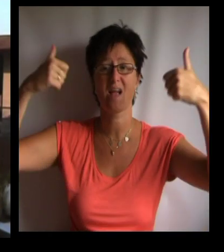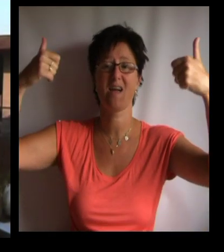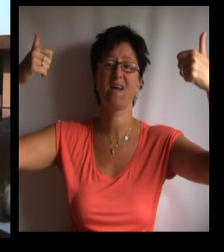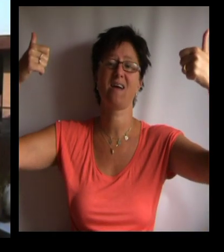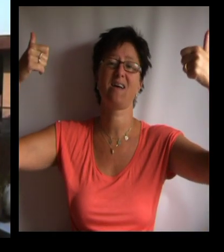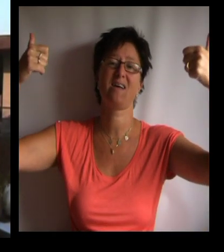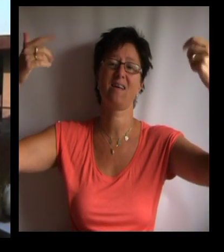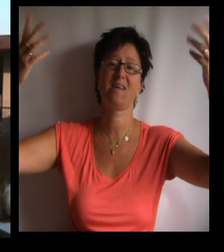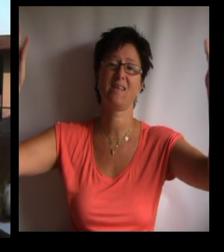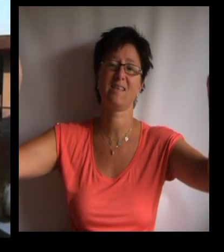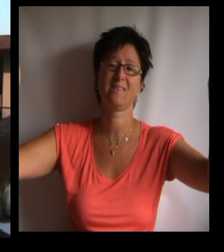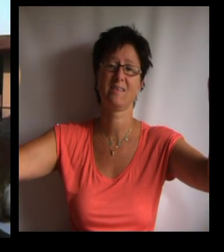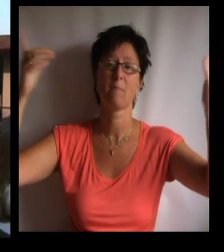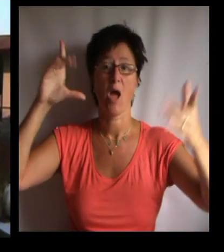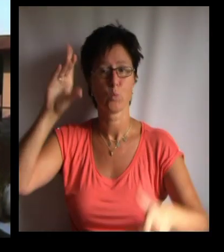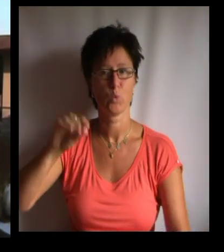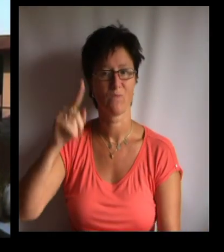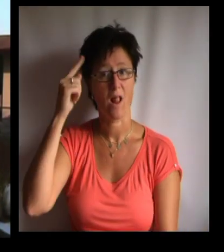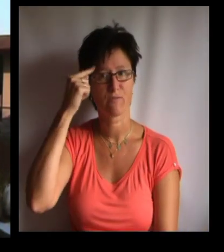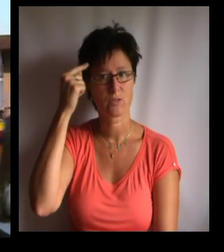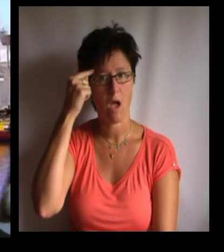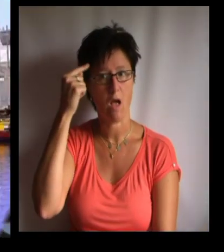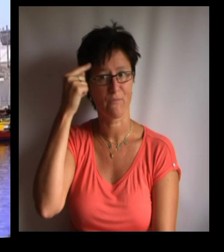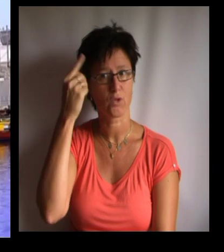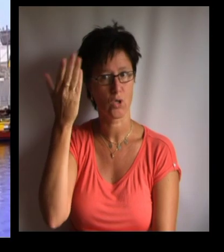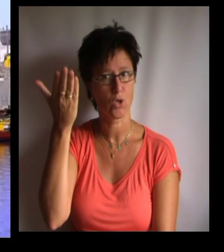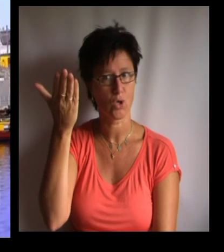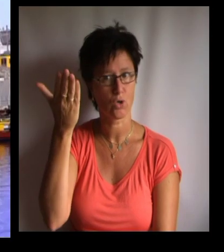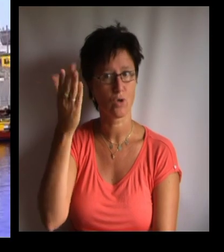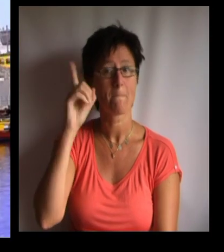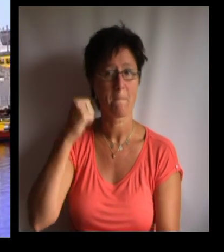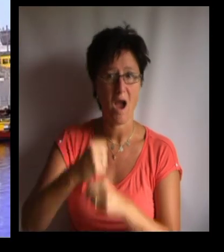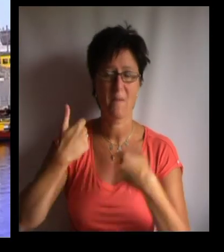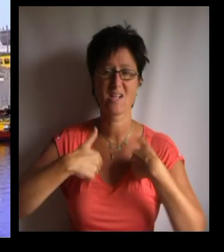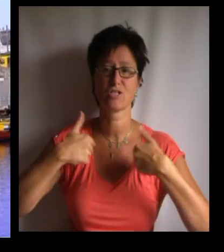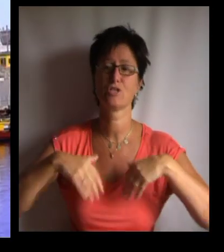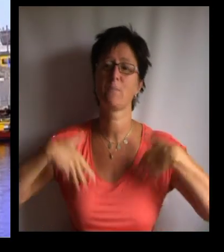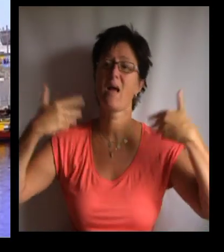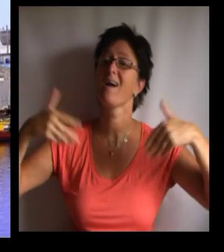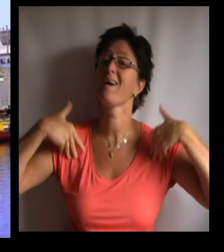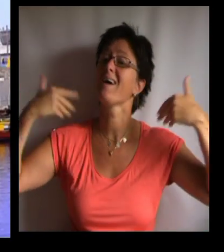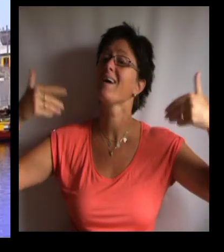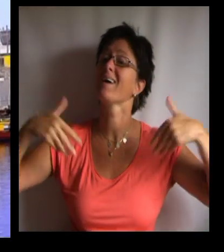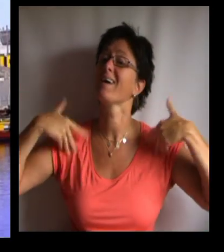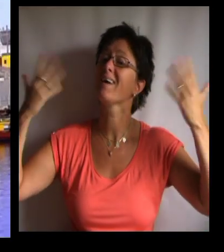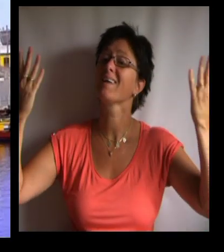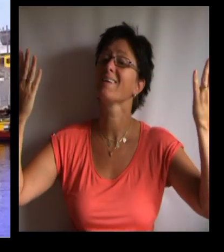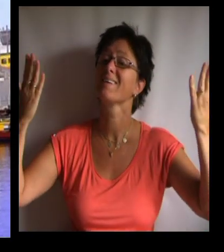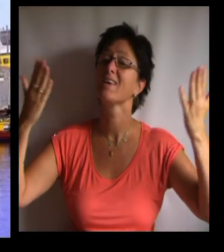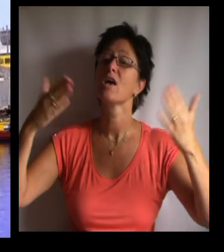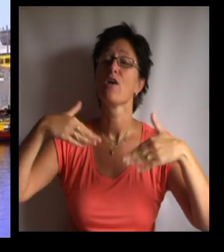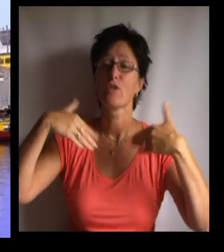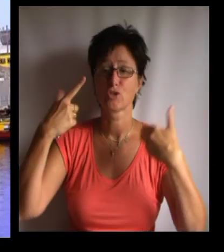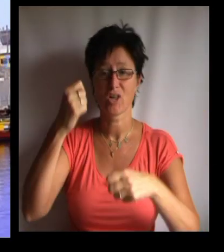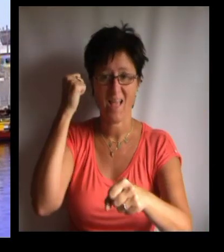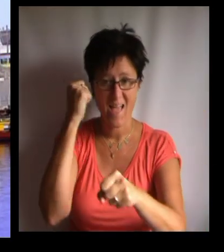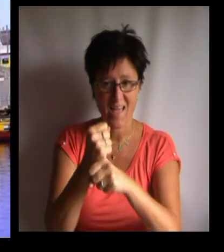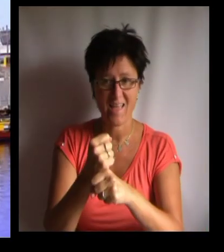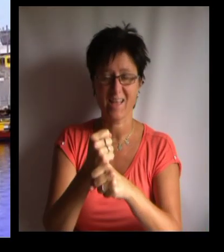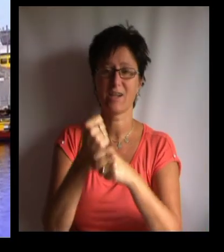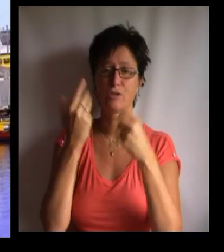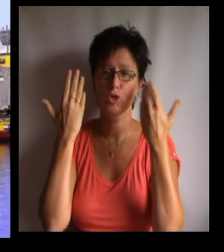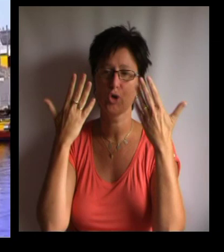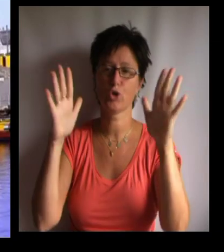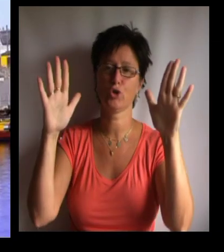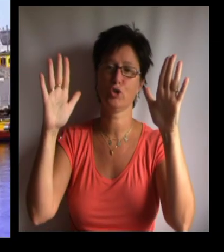bent vrij. Maar doe het wel verstandig, maak de mensen blij, dan zul